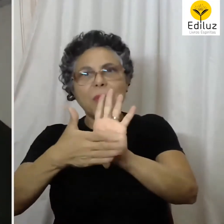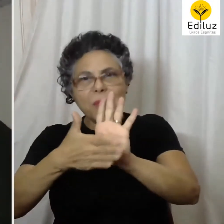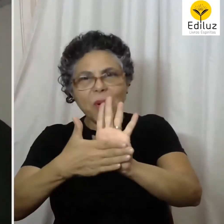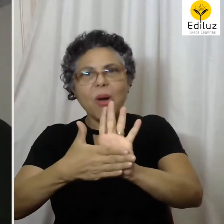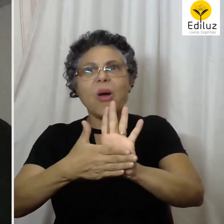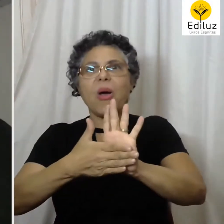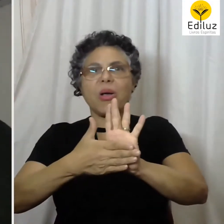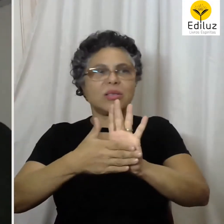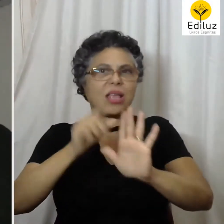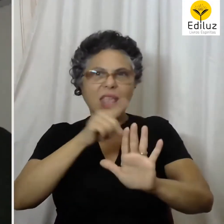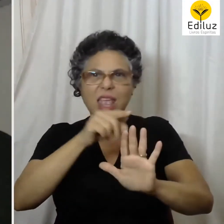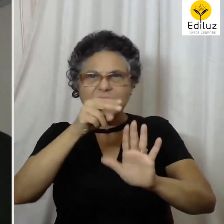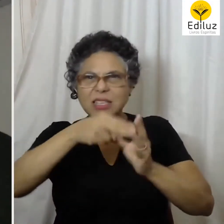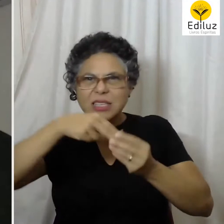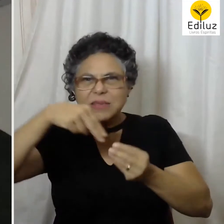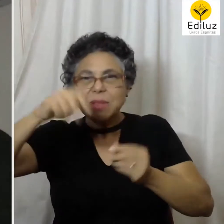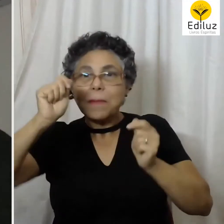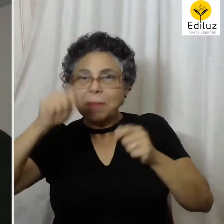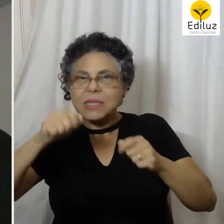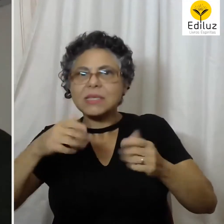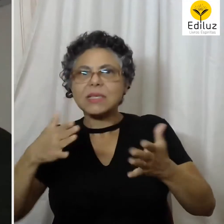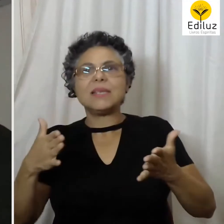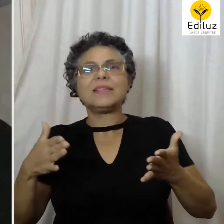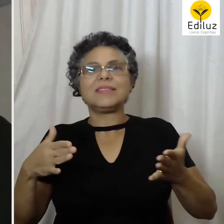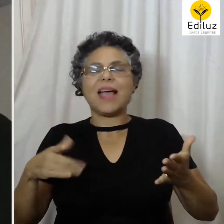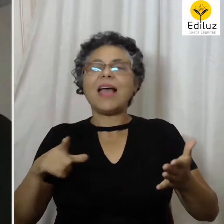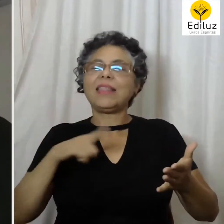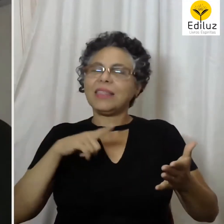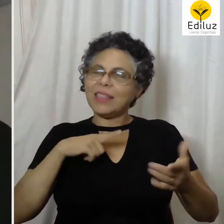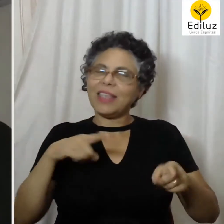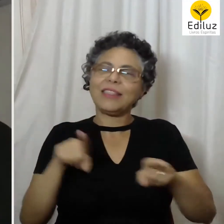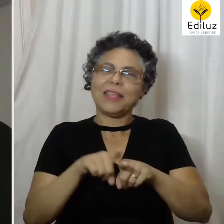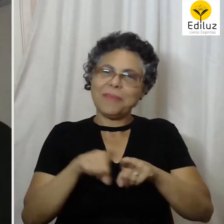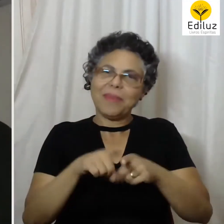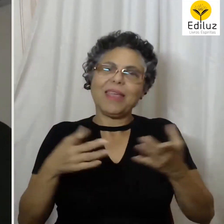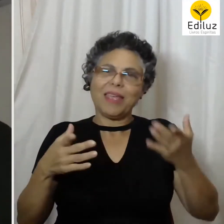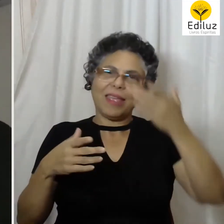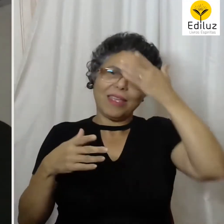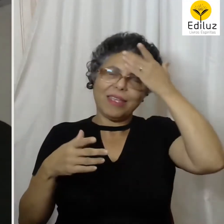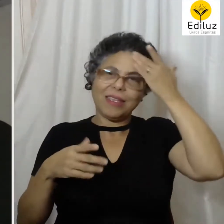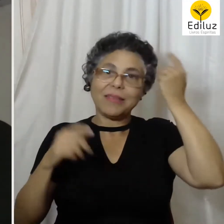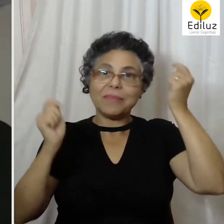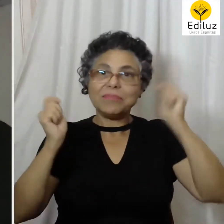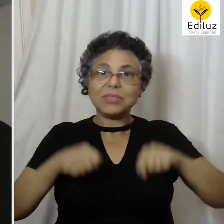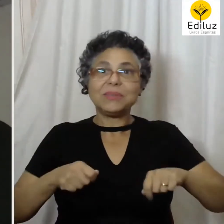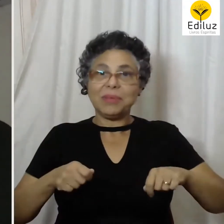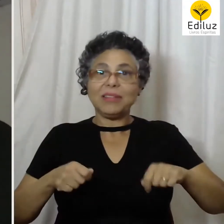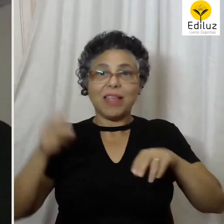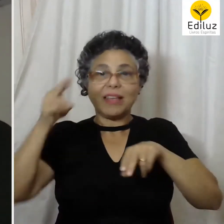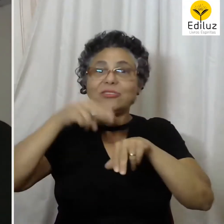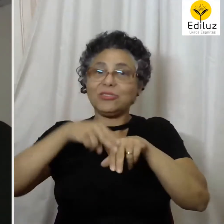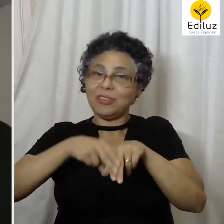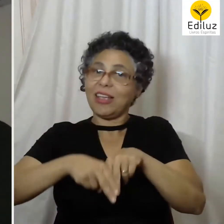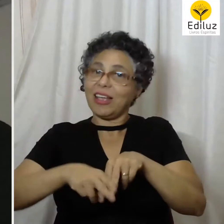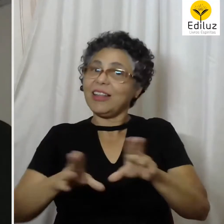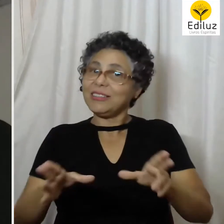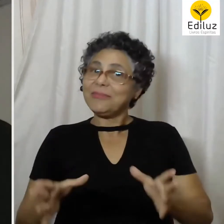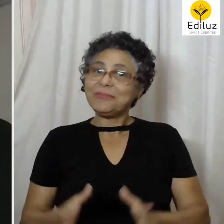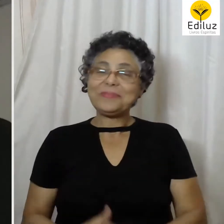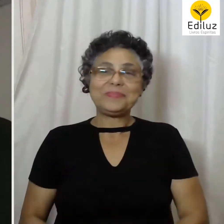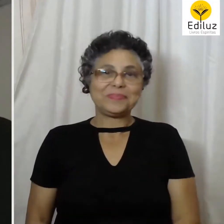qual esse espírito se identifica, há também essa possibilidade de reencarnação, né?